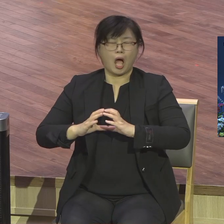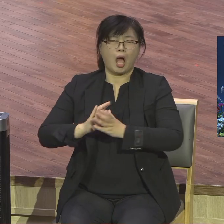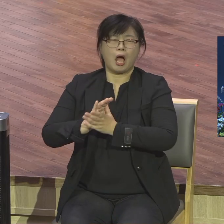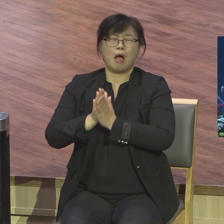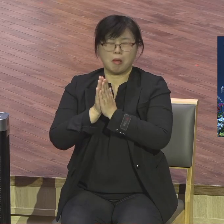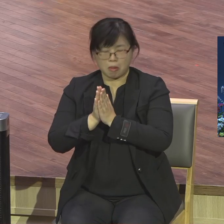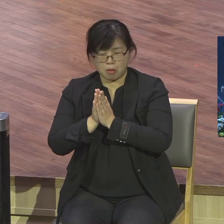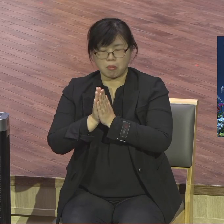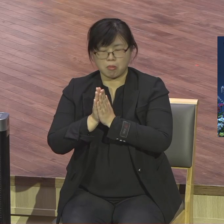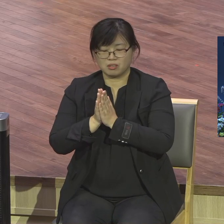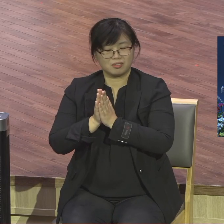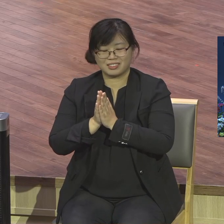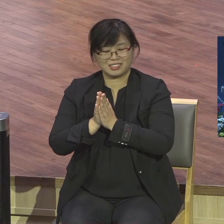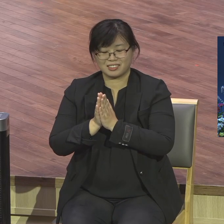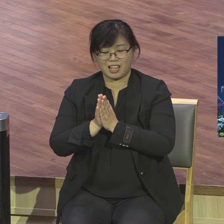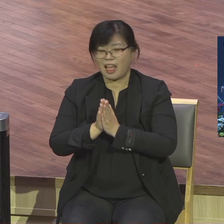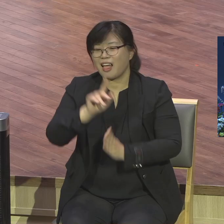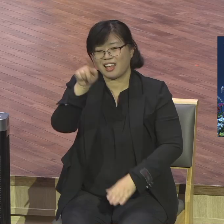축제였다니까